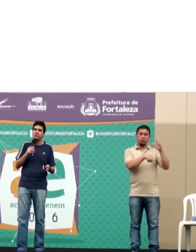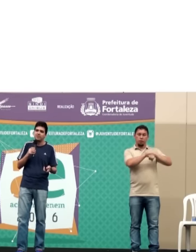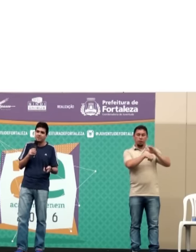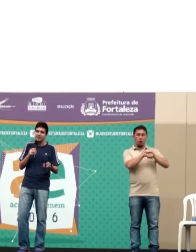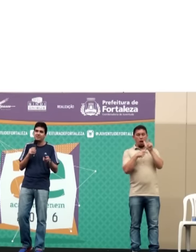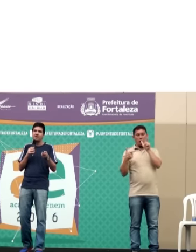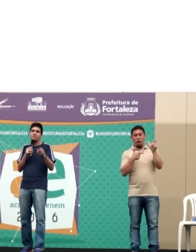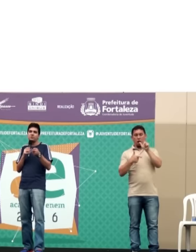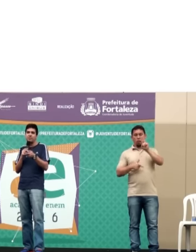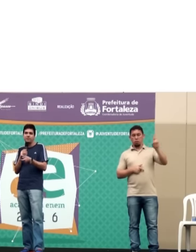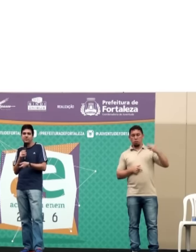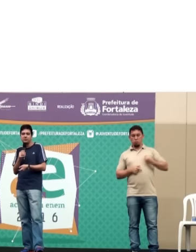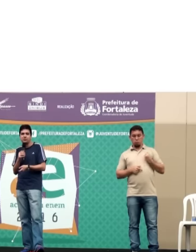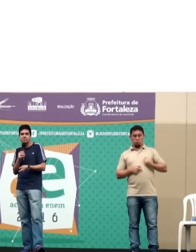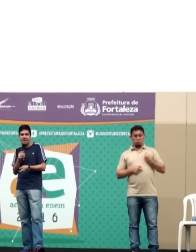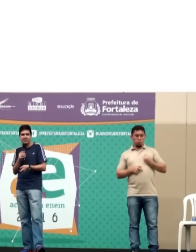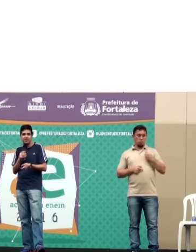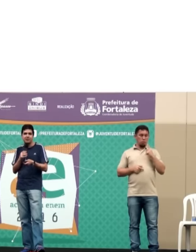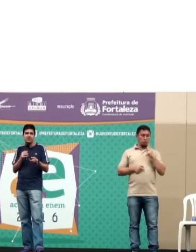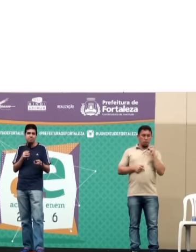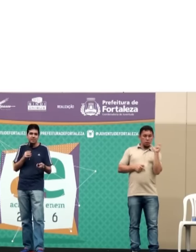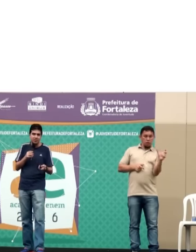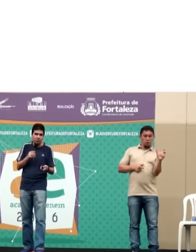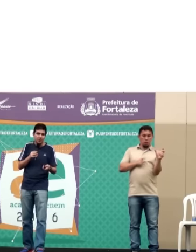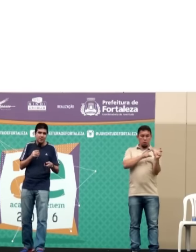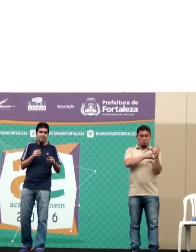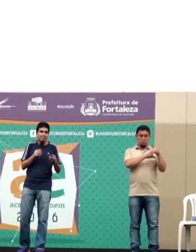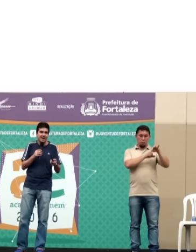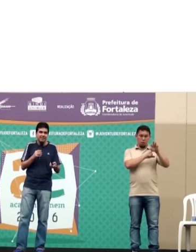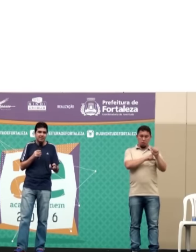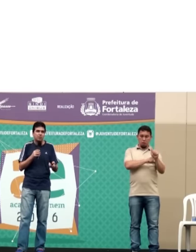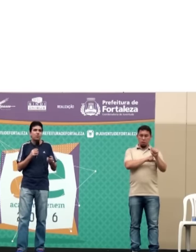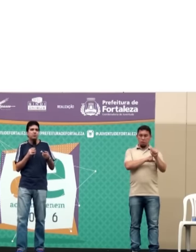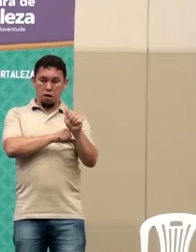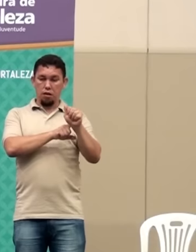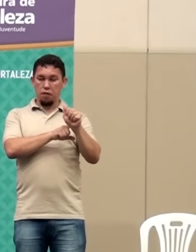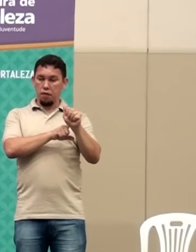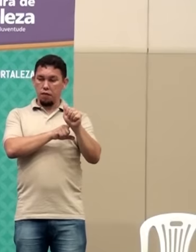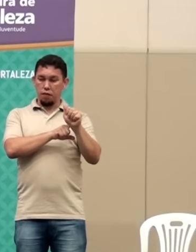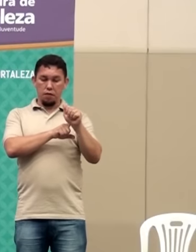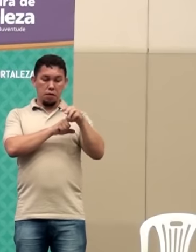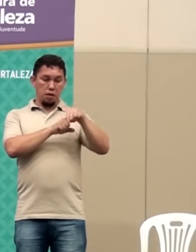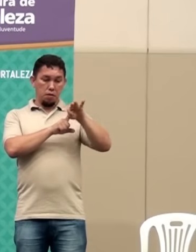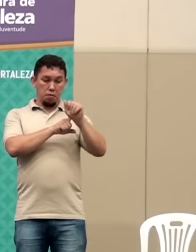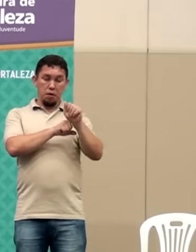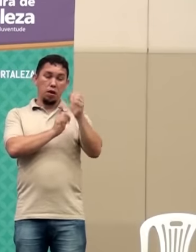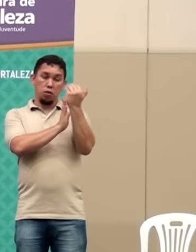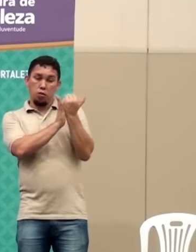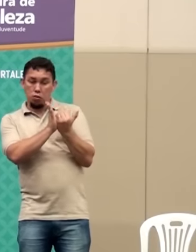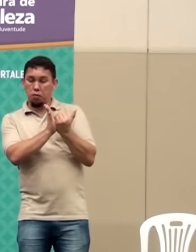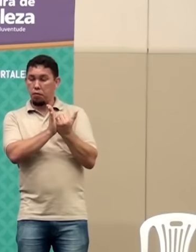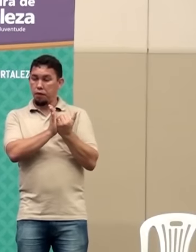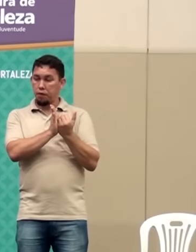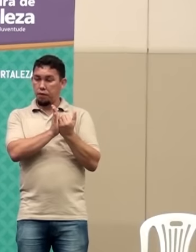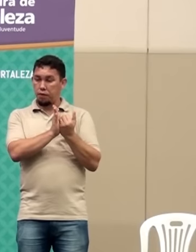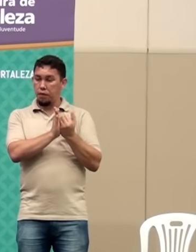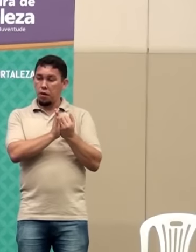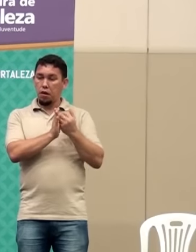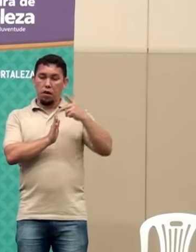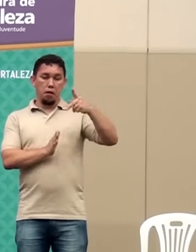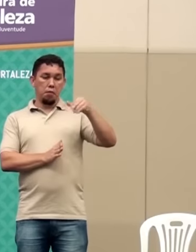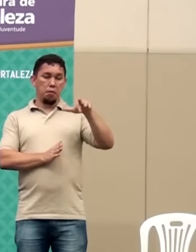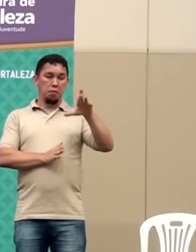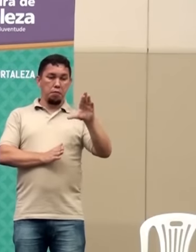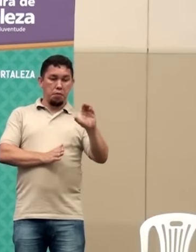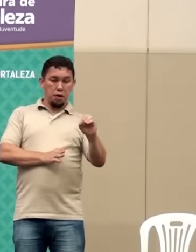dessas nomenclaturas aí que recebem os prefixos meta e piro. Meta, quando perde uma molécula de água. Piro, quando